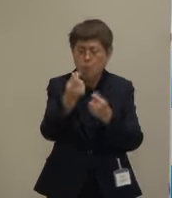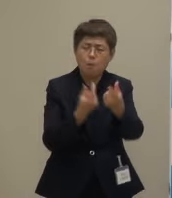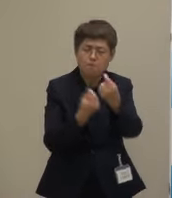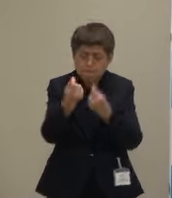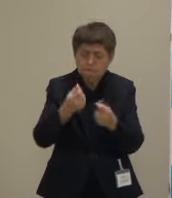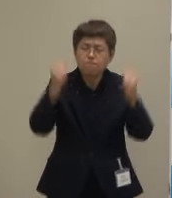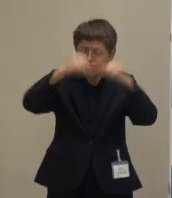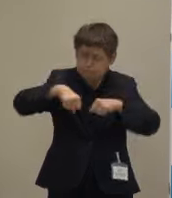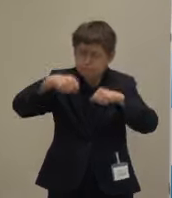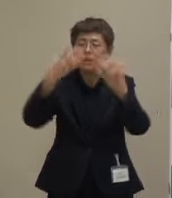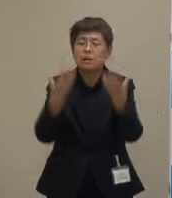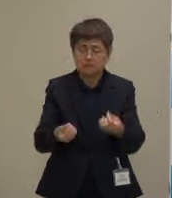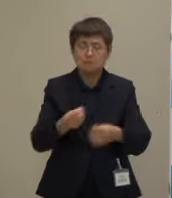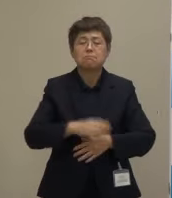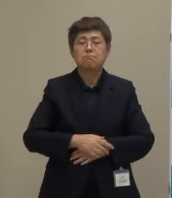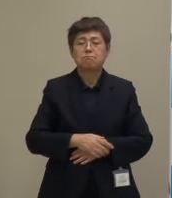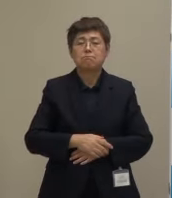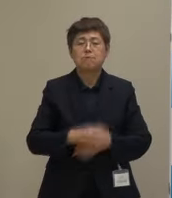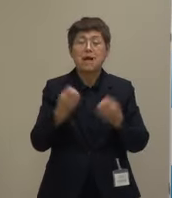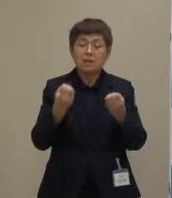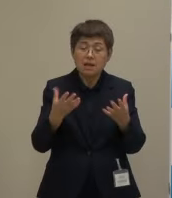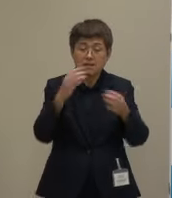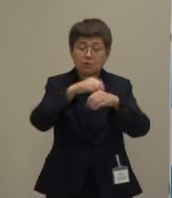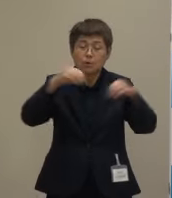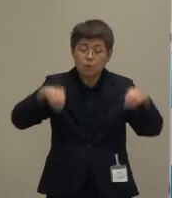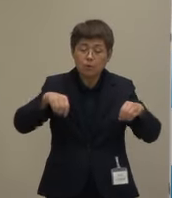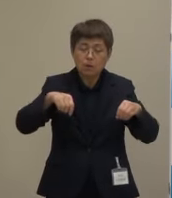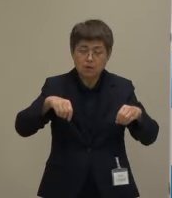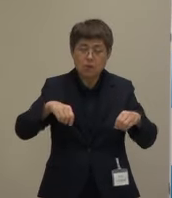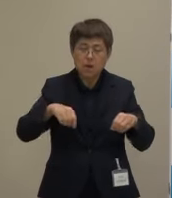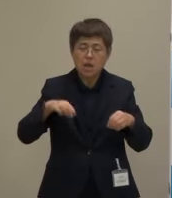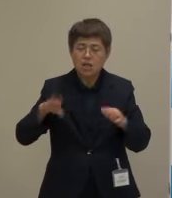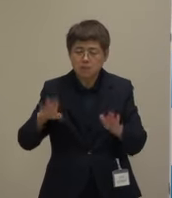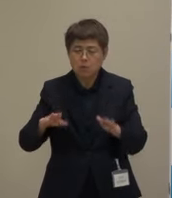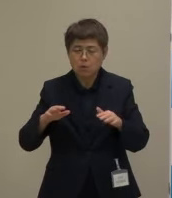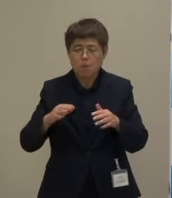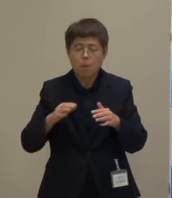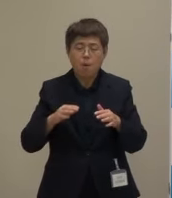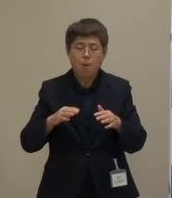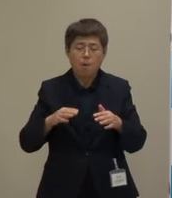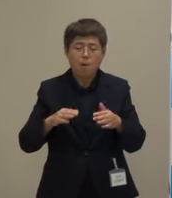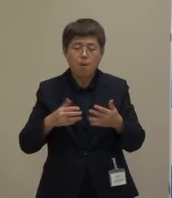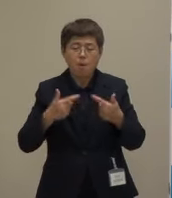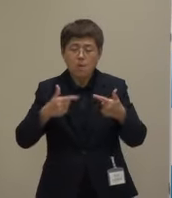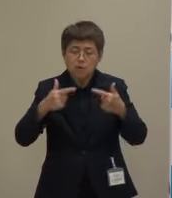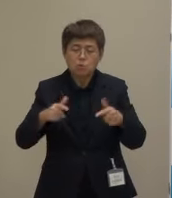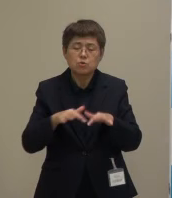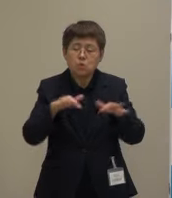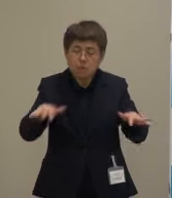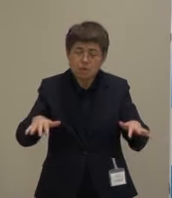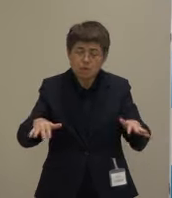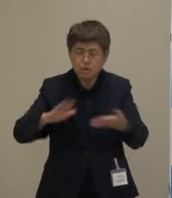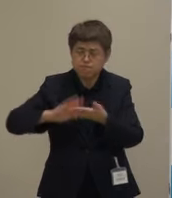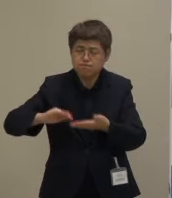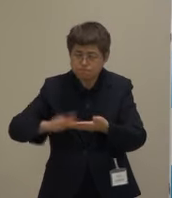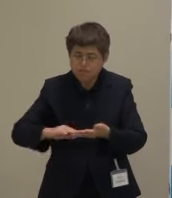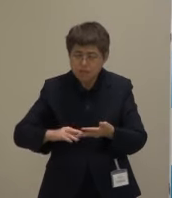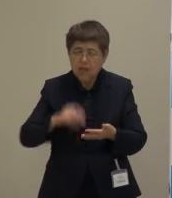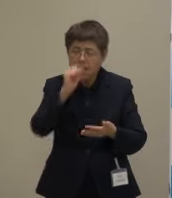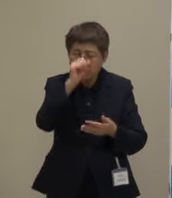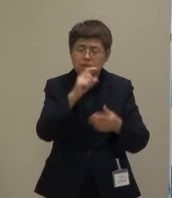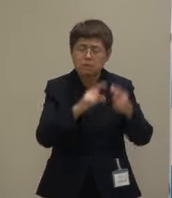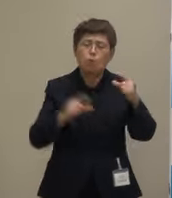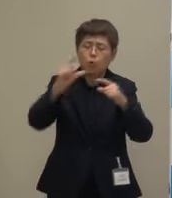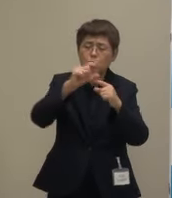ています。新しい協定では、現行のバスシステムを引き継ぎながらも、さらにより良いものとするため